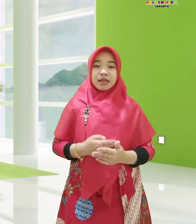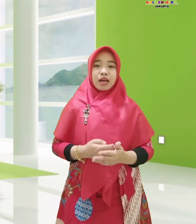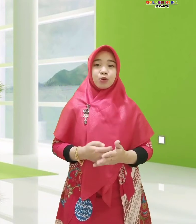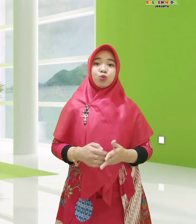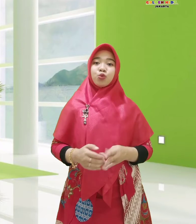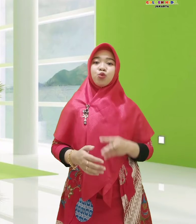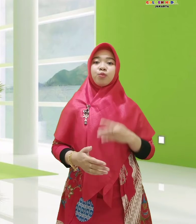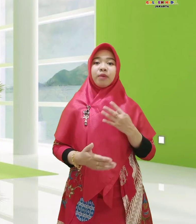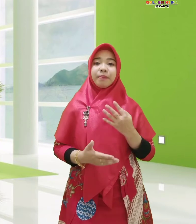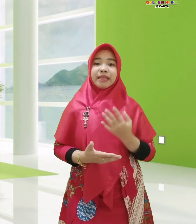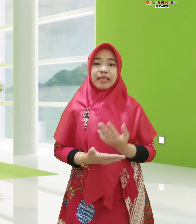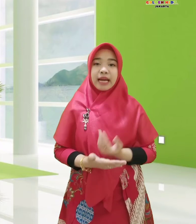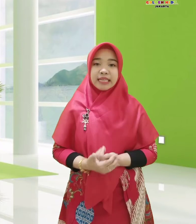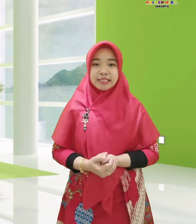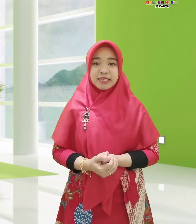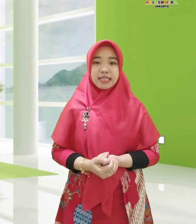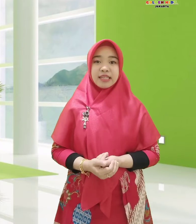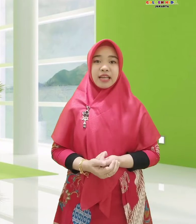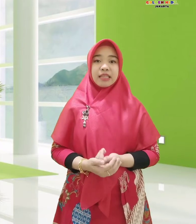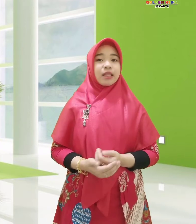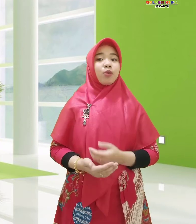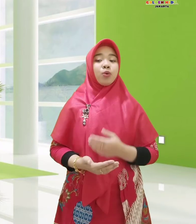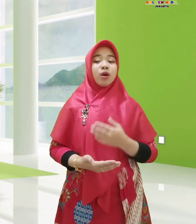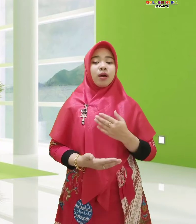anak untuk meminta izin atau